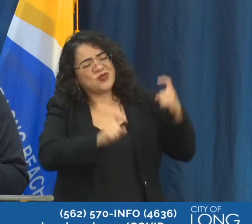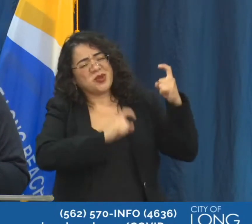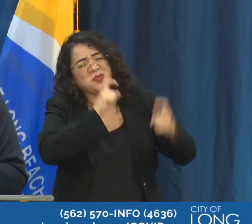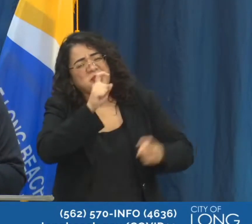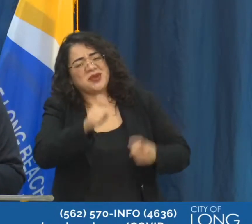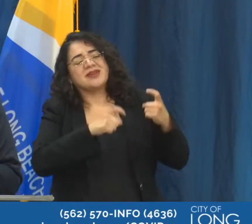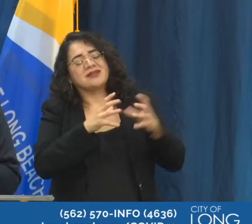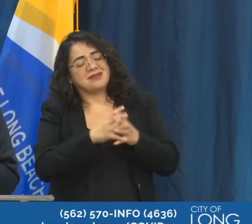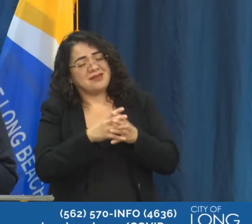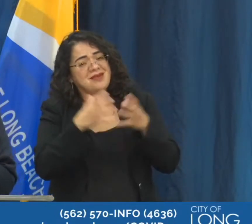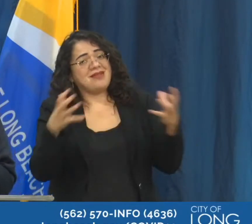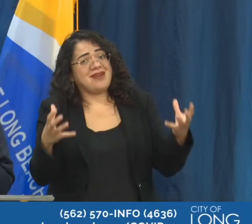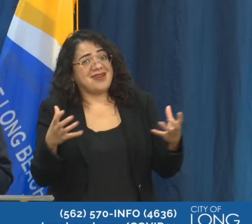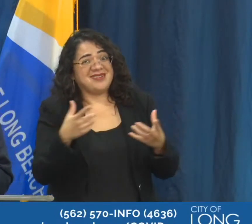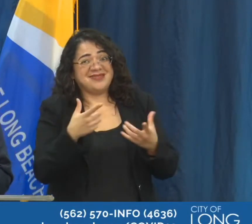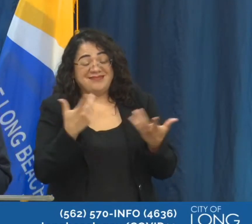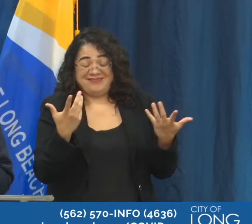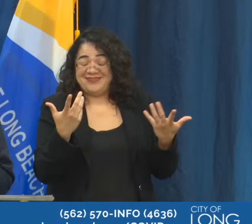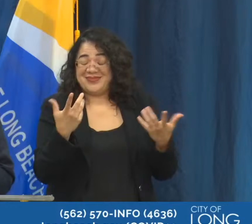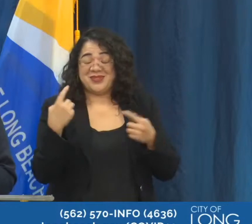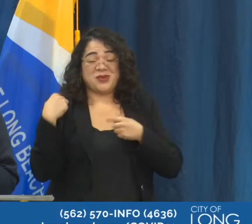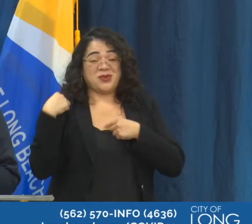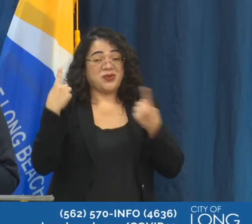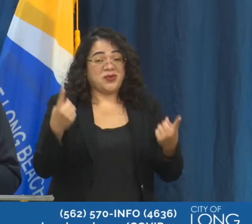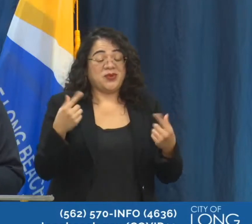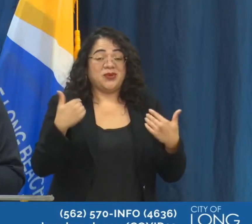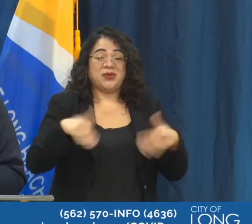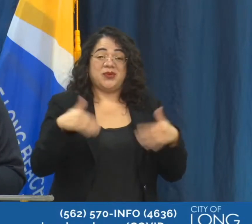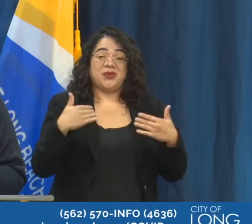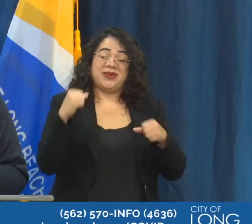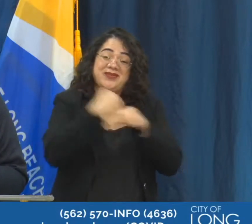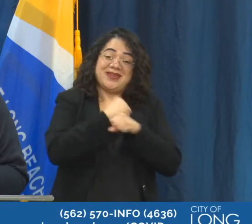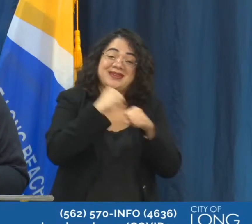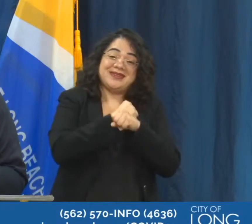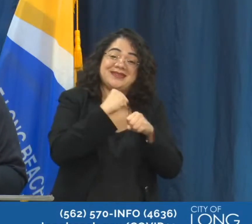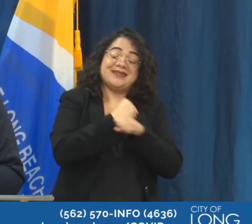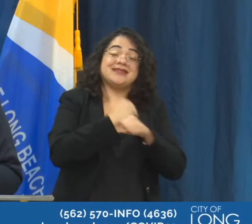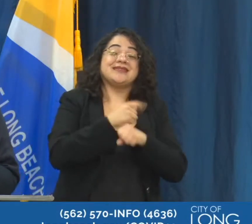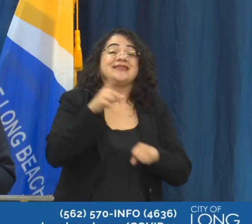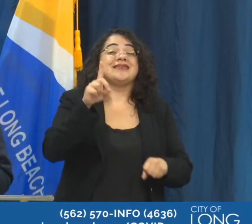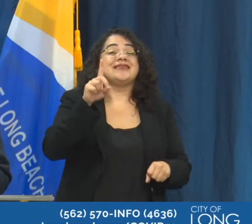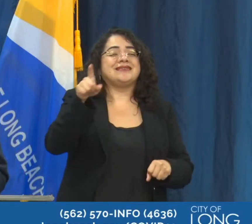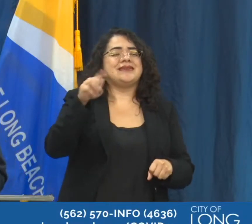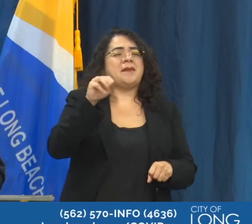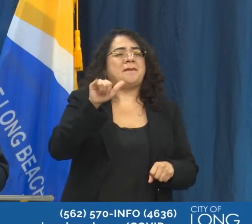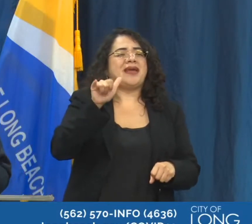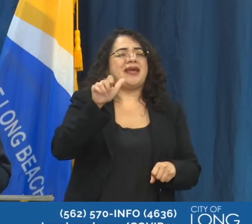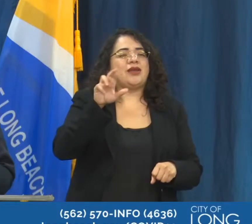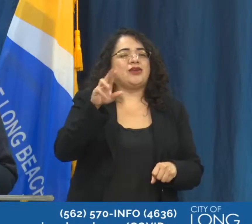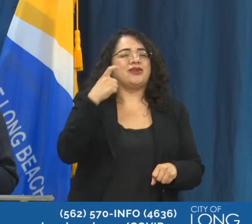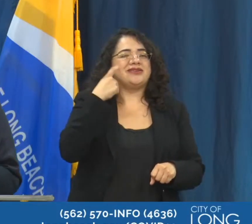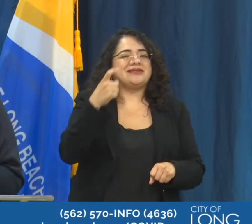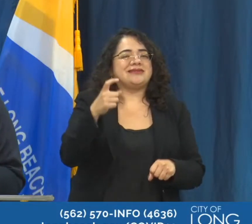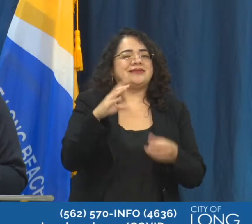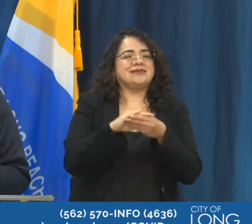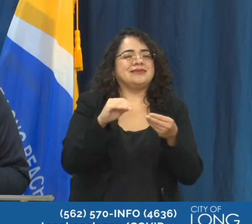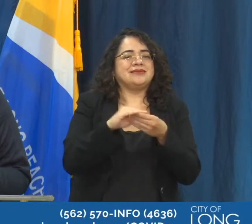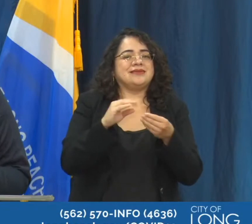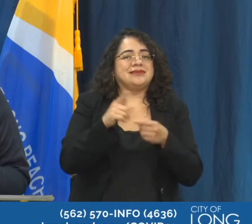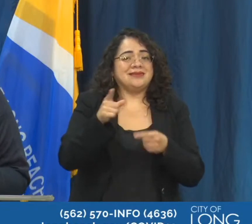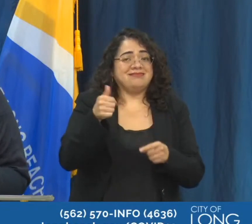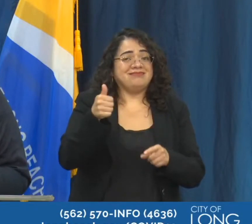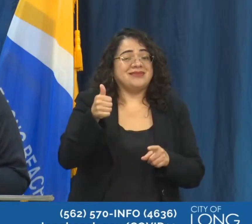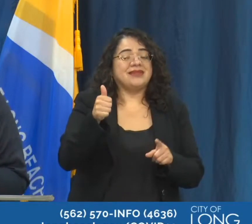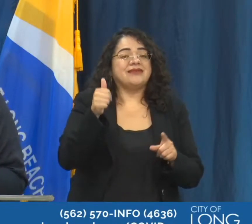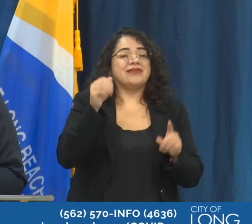alcalde este también compartió el como un maestro hace pocos años y también como